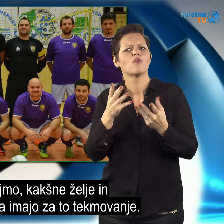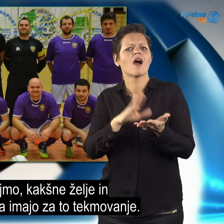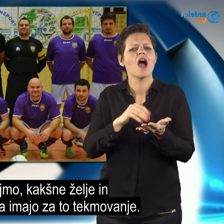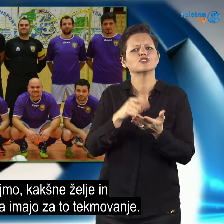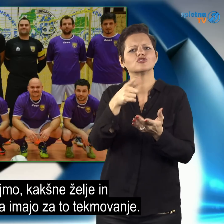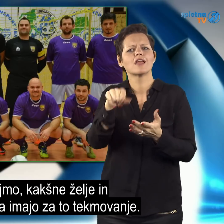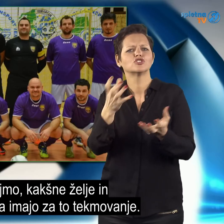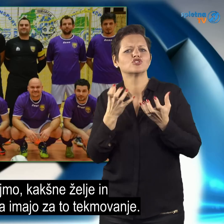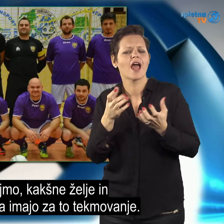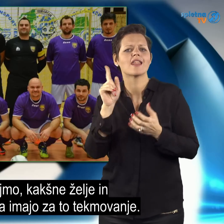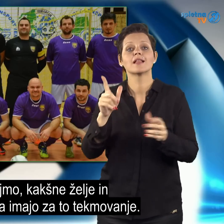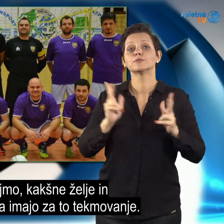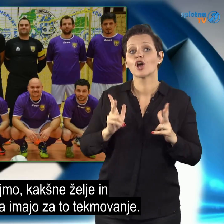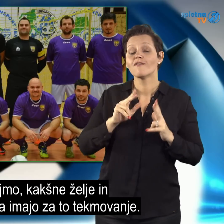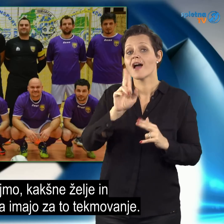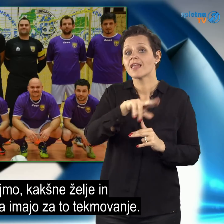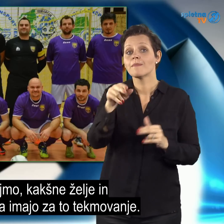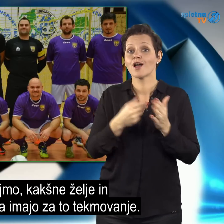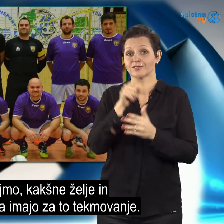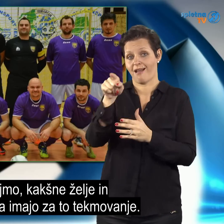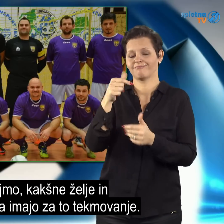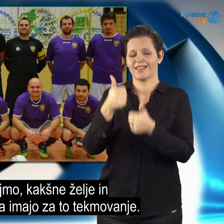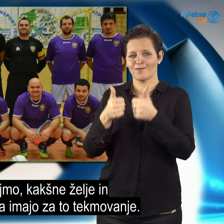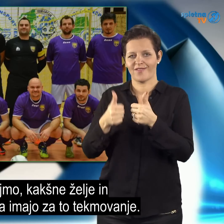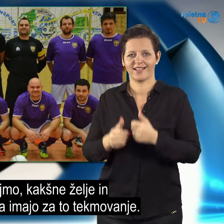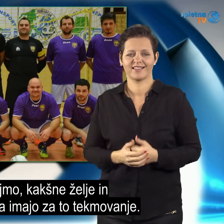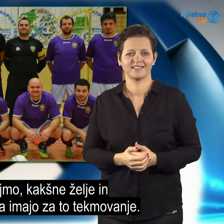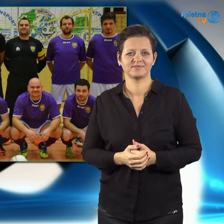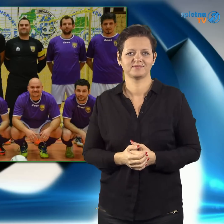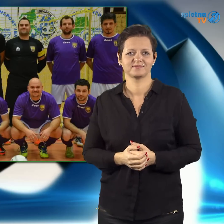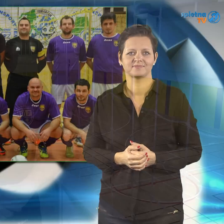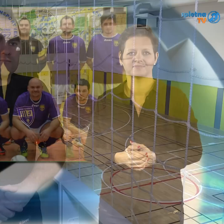Poglejmo, kakšne želje in pričakovanja imajo za to tekmovanje.